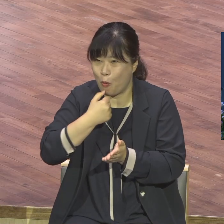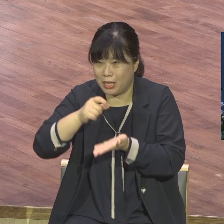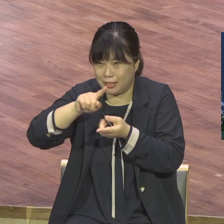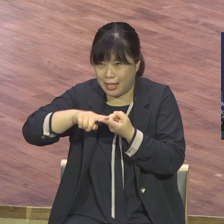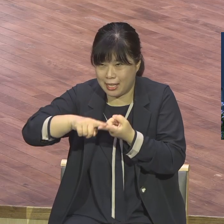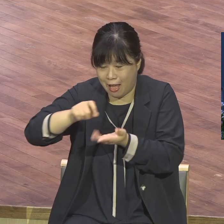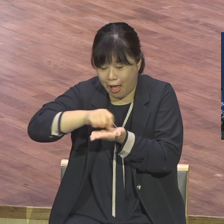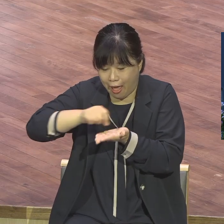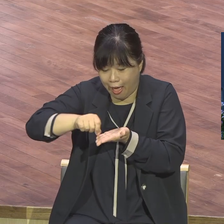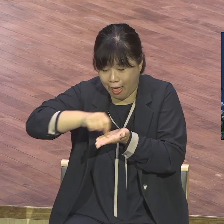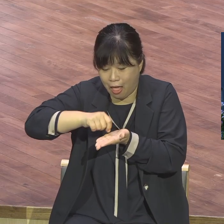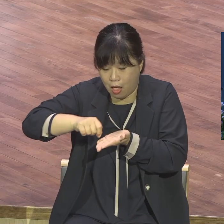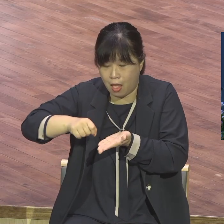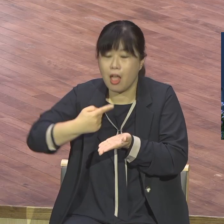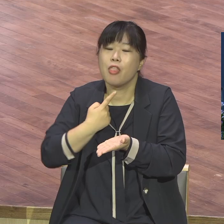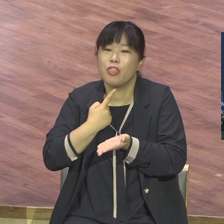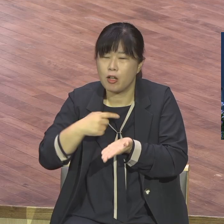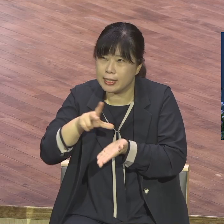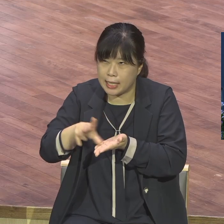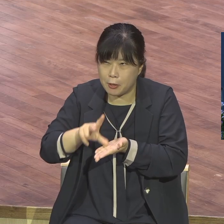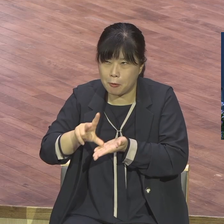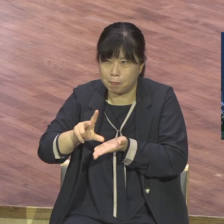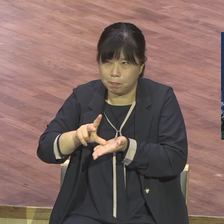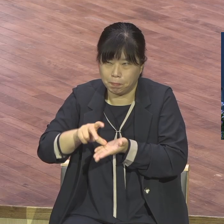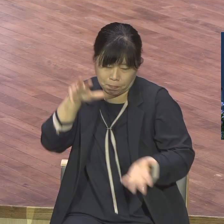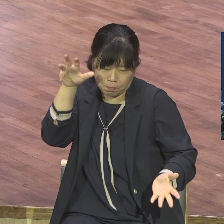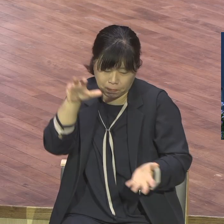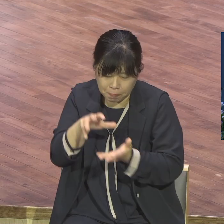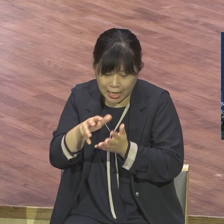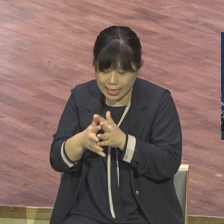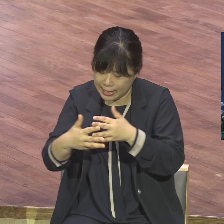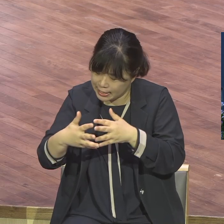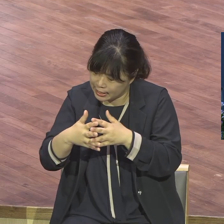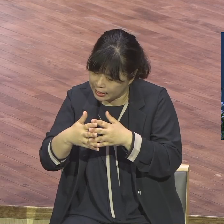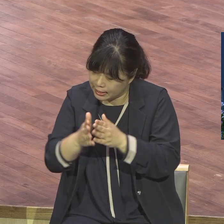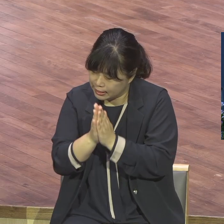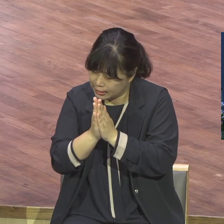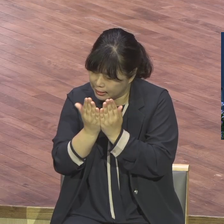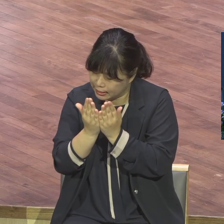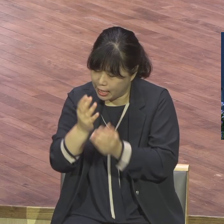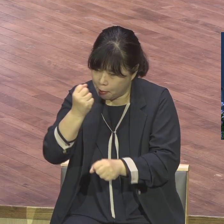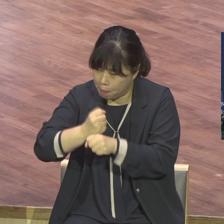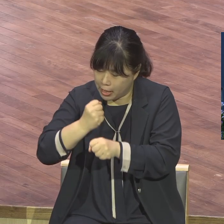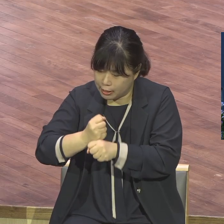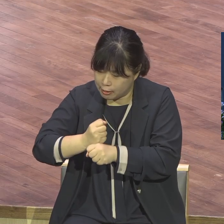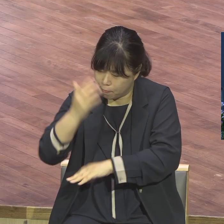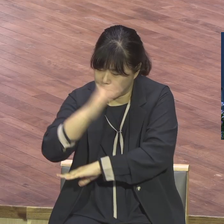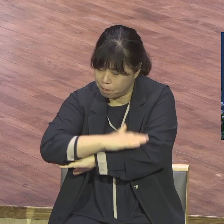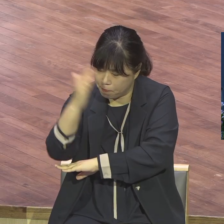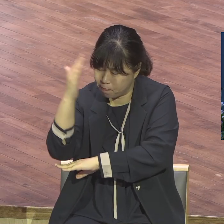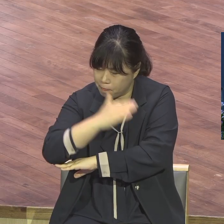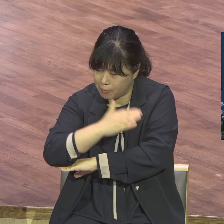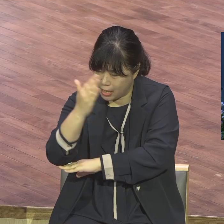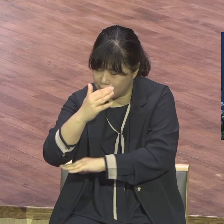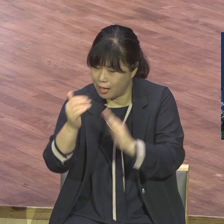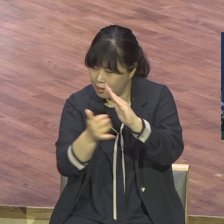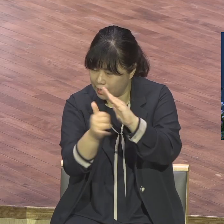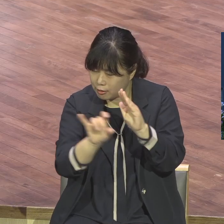내 혼자 생각입니다. 혼자 그런 묵상을 해봤어요. 이걸 담임 목사가 직접 쓴